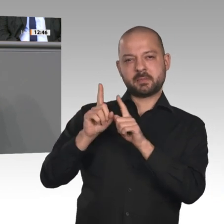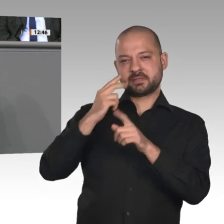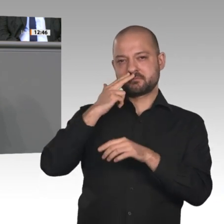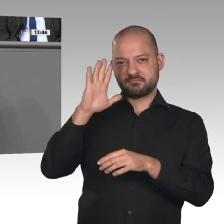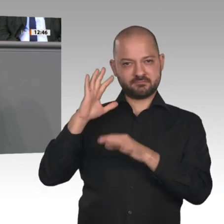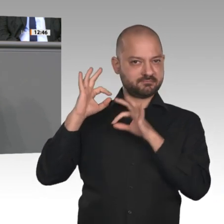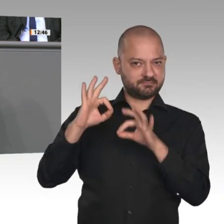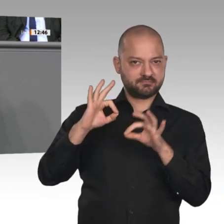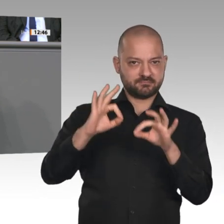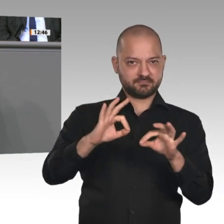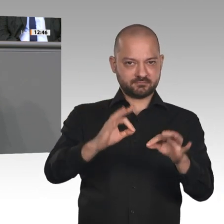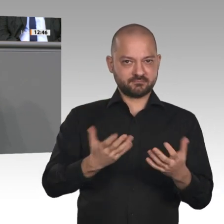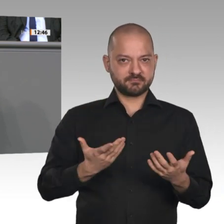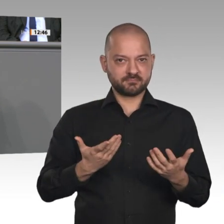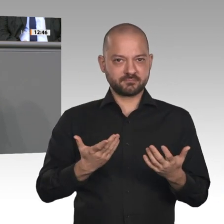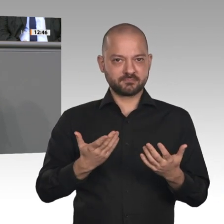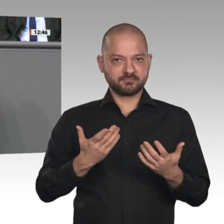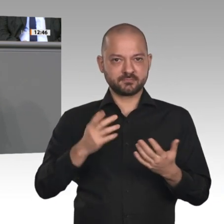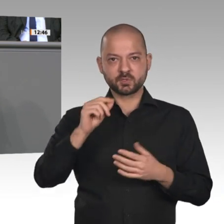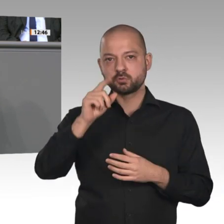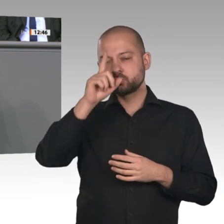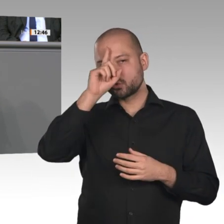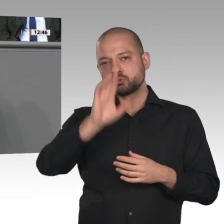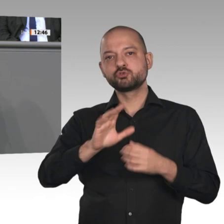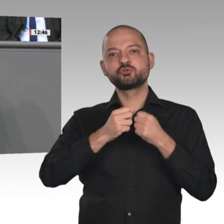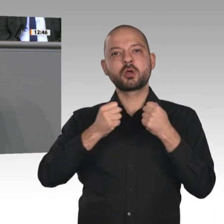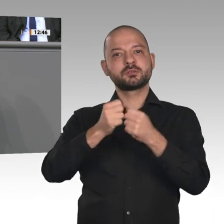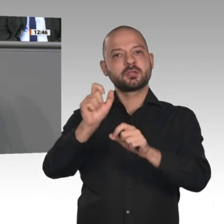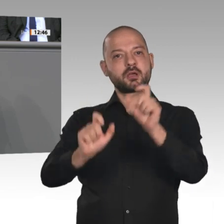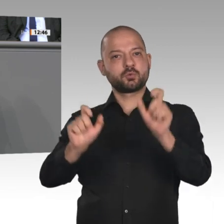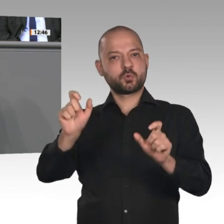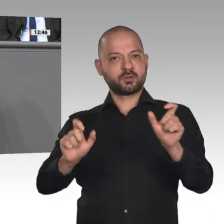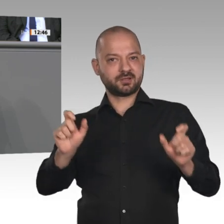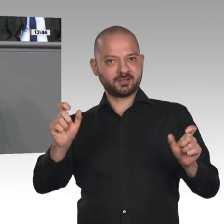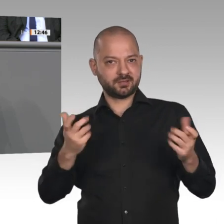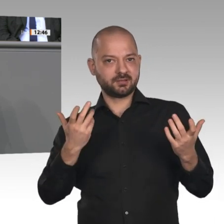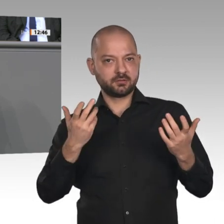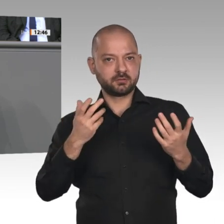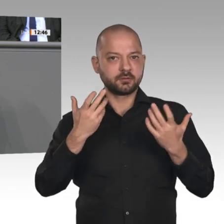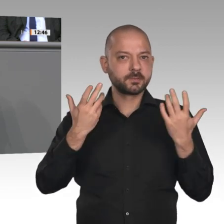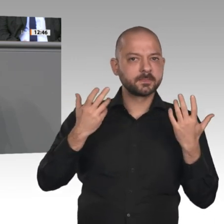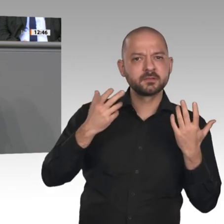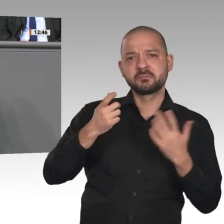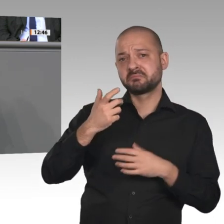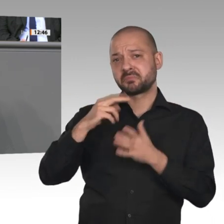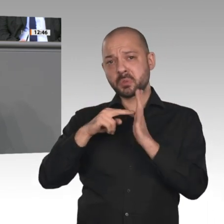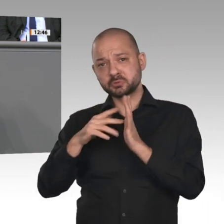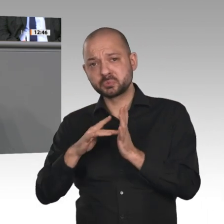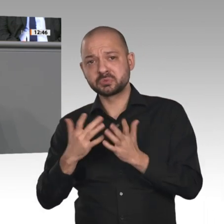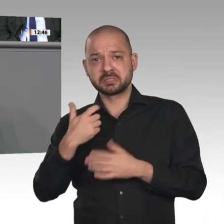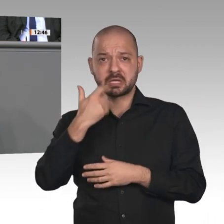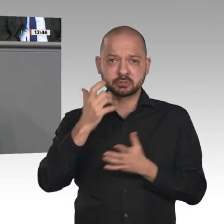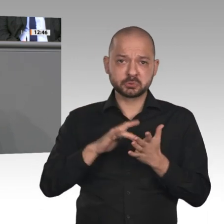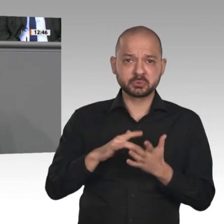Gründen entzogen worden ist und ihre Abkömmlinge auf Antrag wieder einzubürgern sind. Allerdings ist diese Regelung nicht